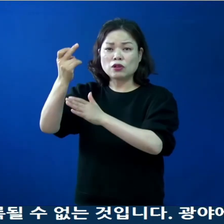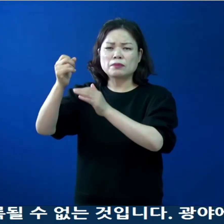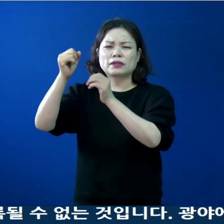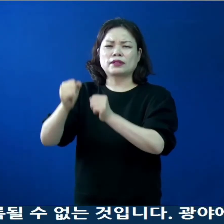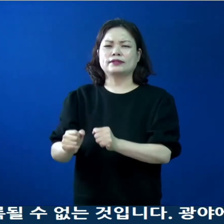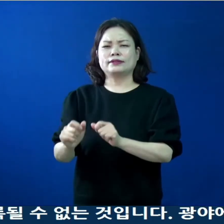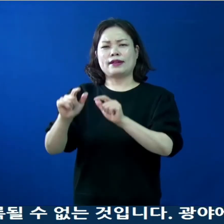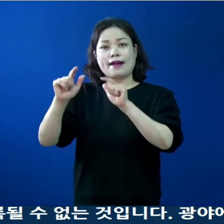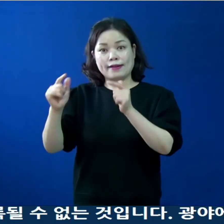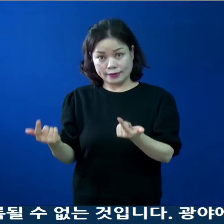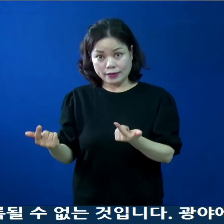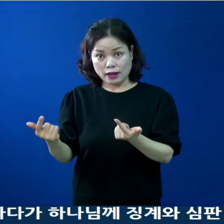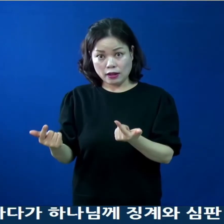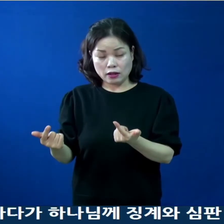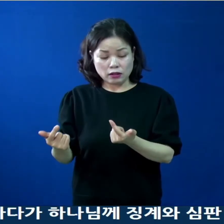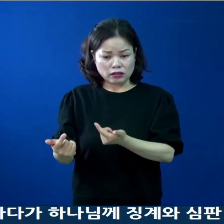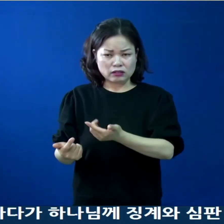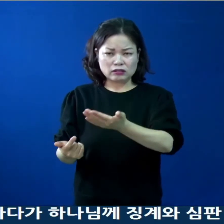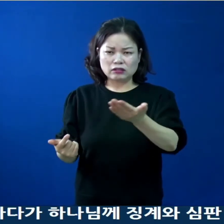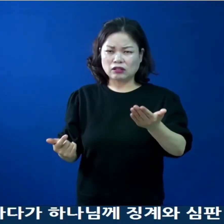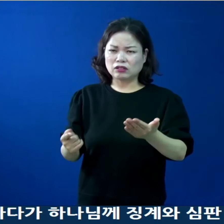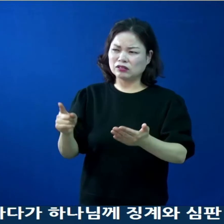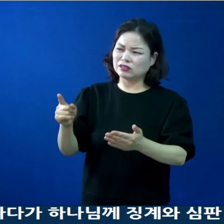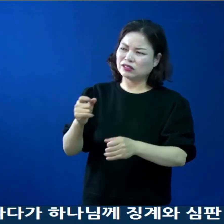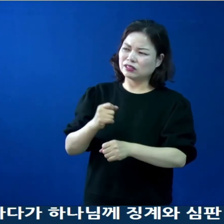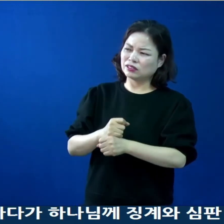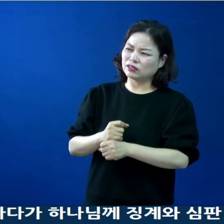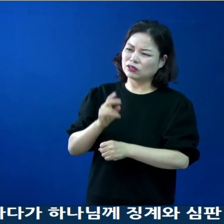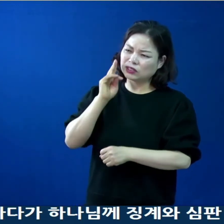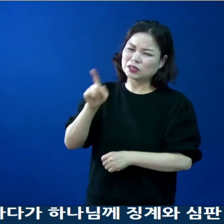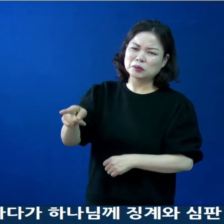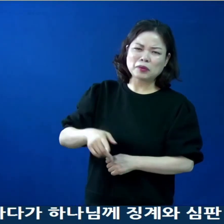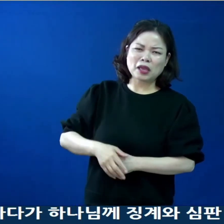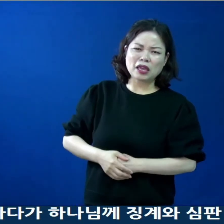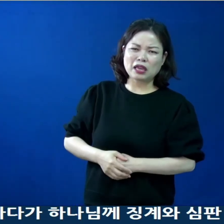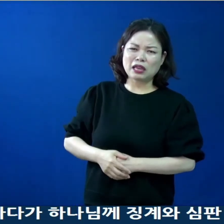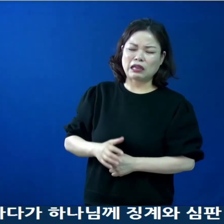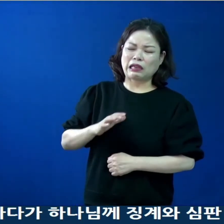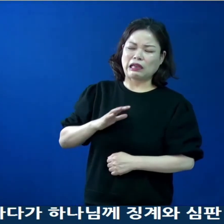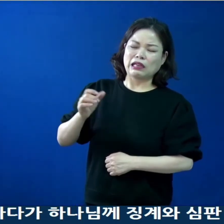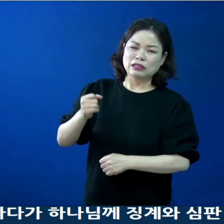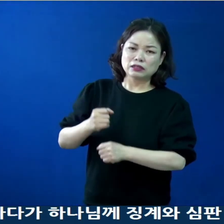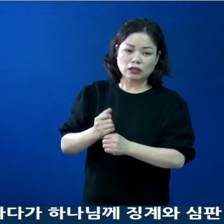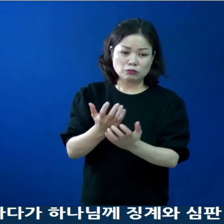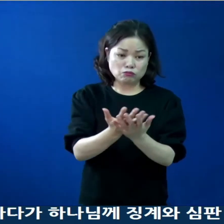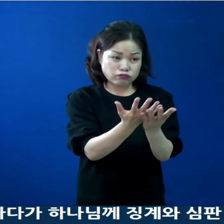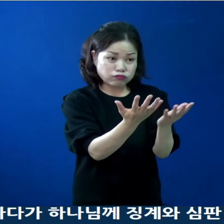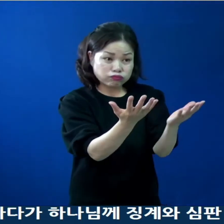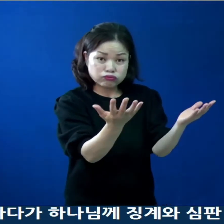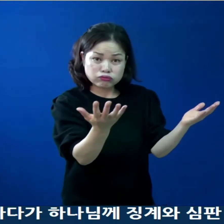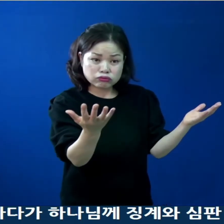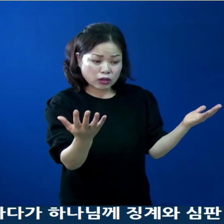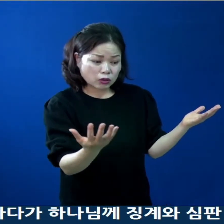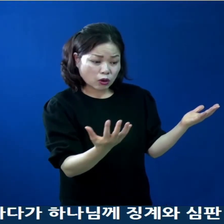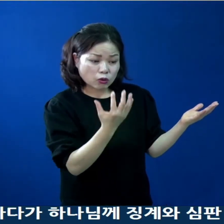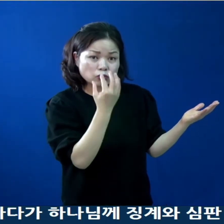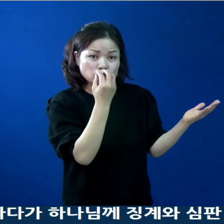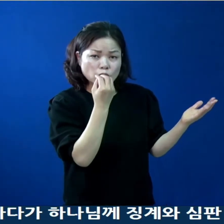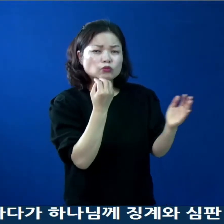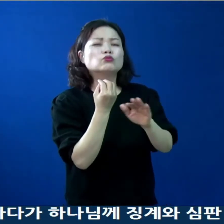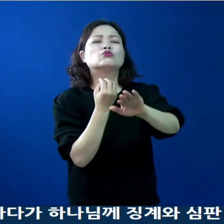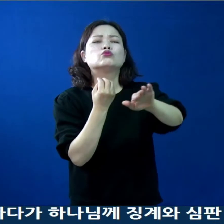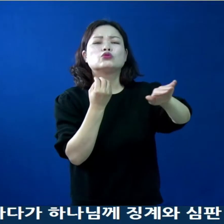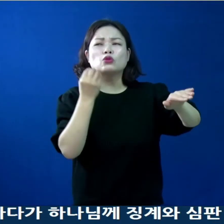아니다라고 하는 거죠. 너희들이 너무 분수에 지나치다라고 말하고 있습니다. 회중들이 다 각기 거룩하고